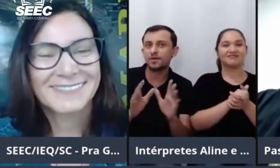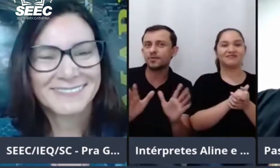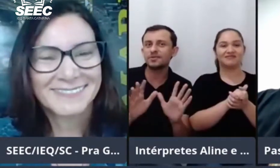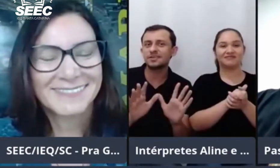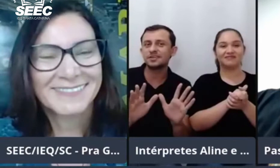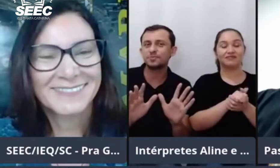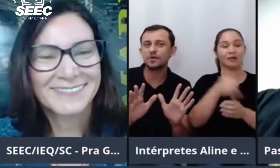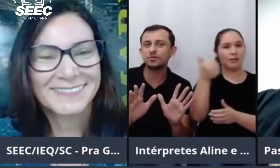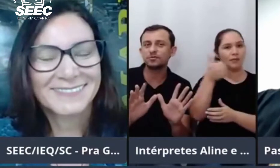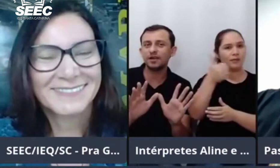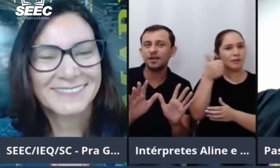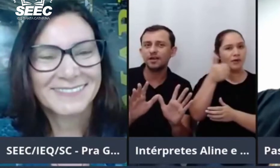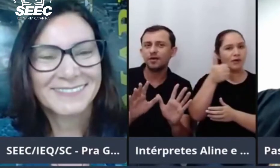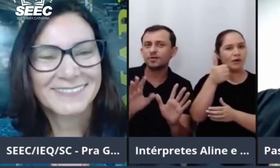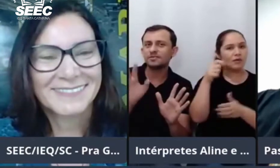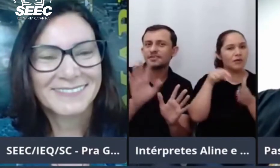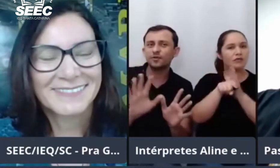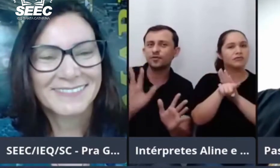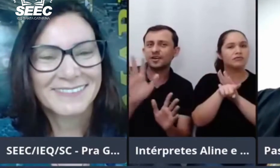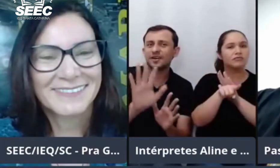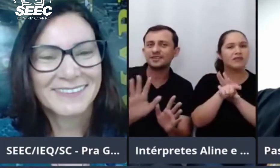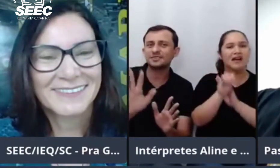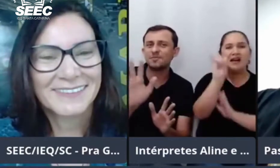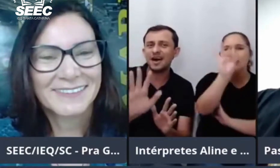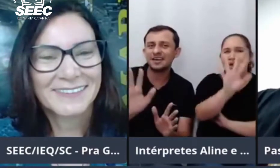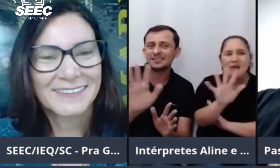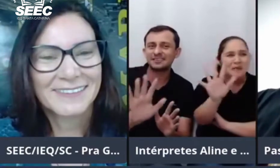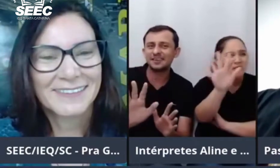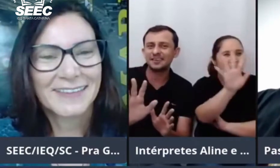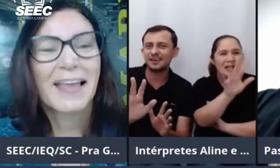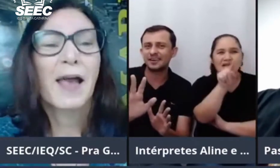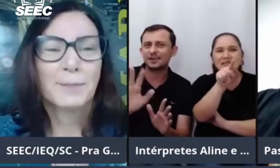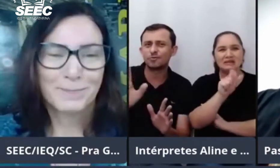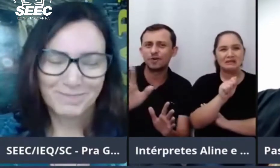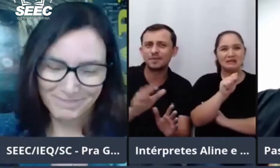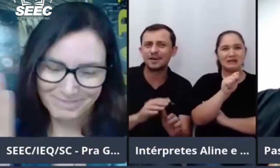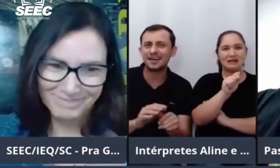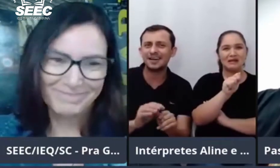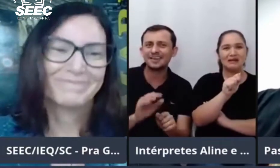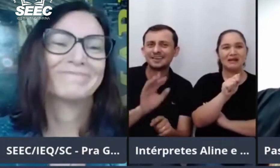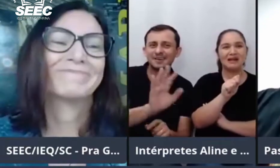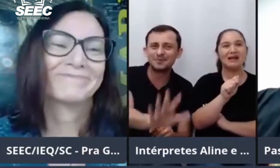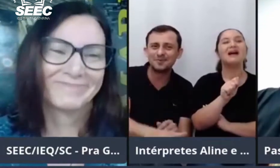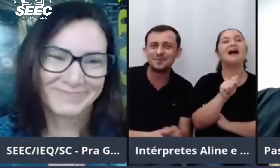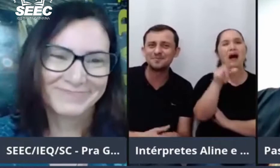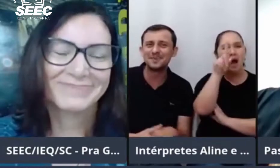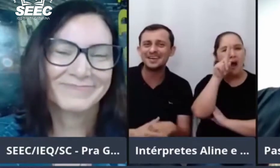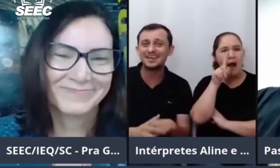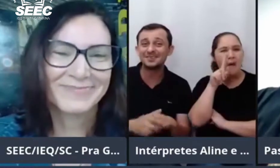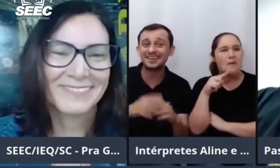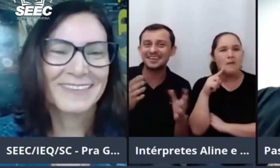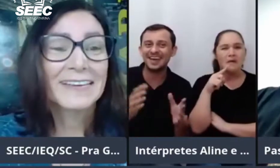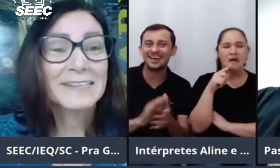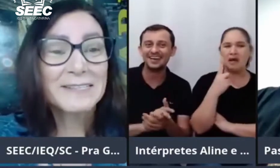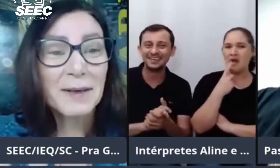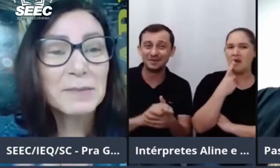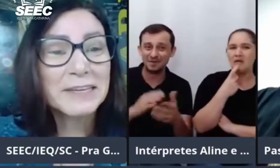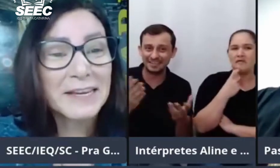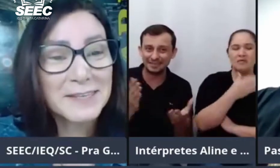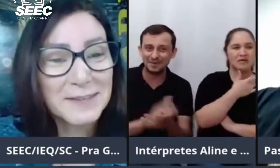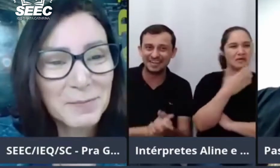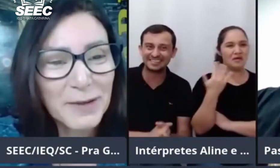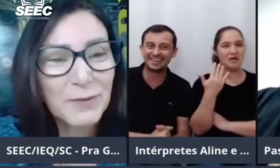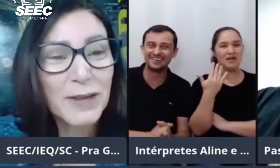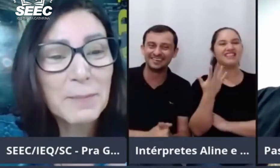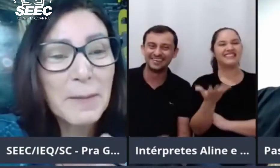explica, a primeira coisa que eles perguntam é o que significa aquelas imagens ali, aquela cor amarela, aquela cor vermelha, o que é? Sabe